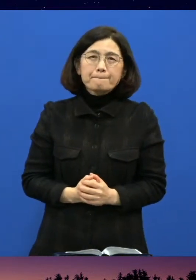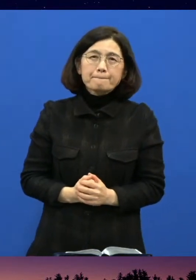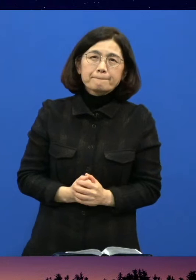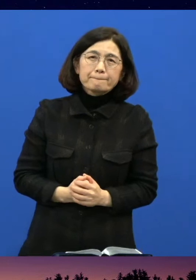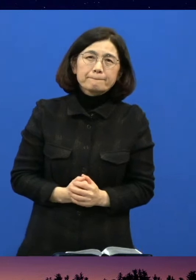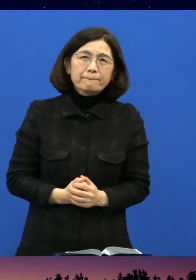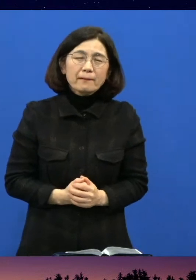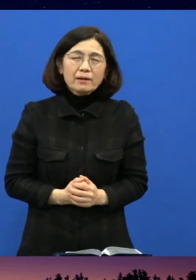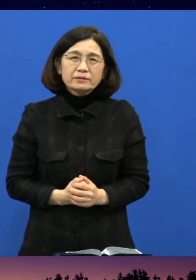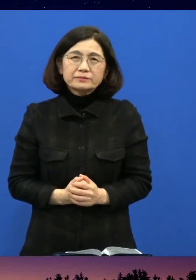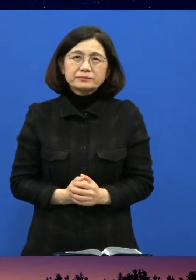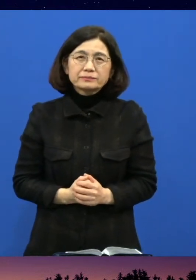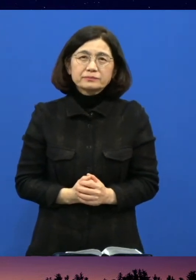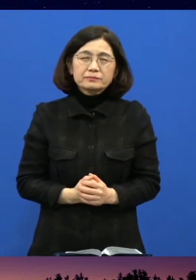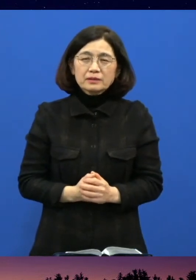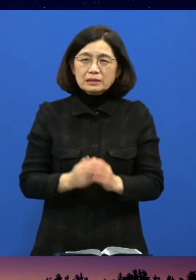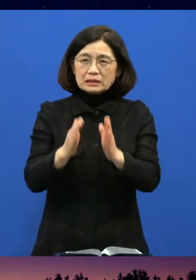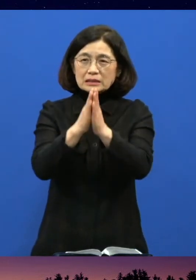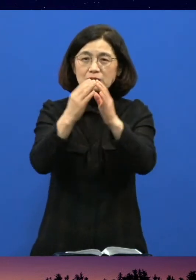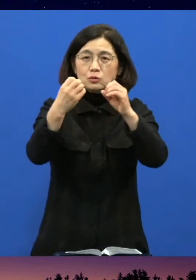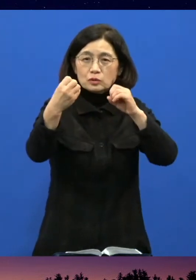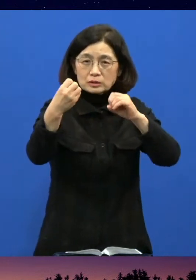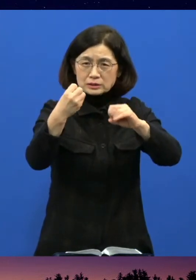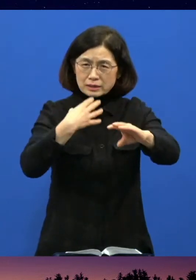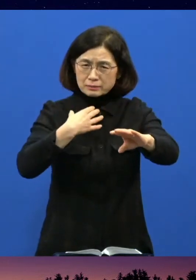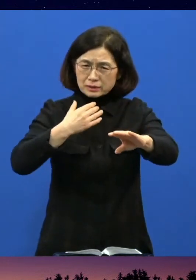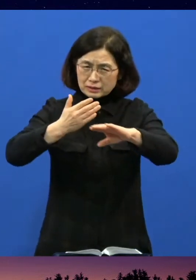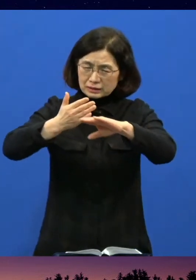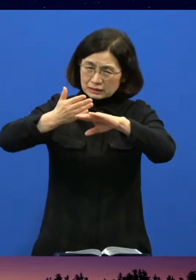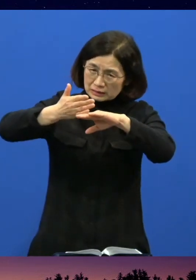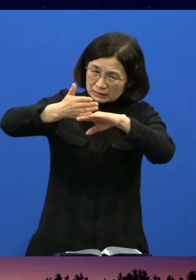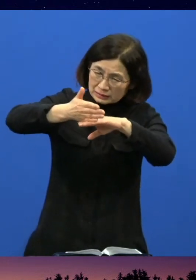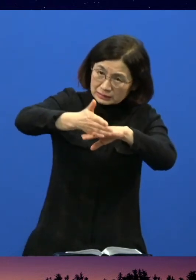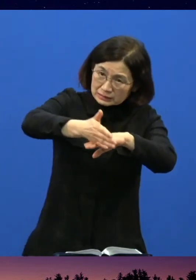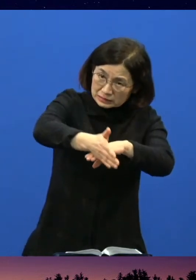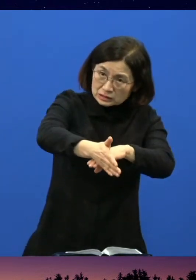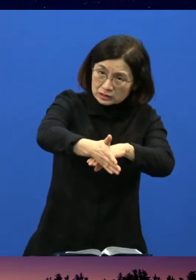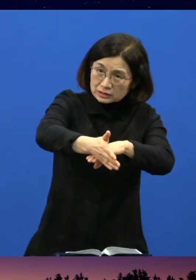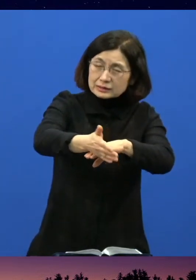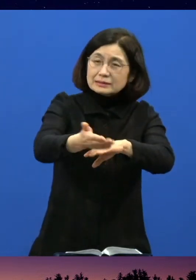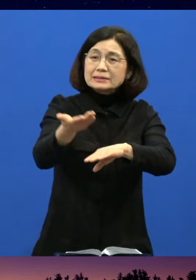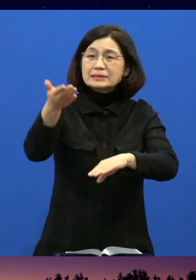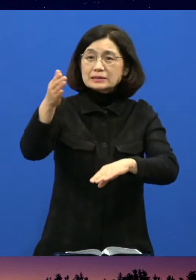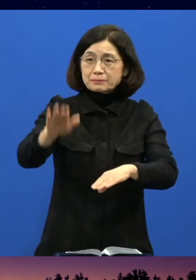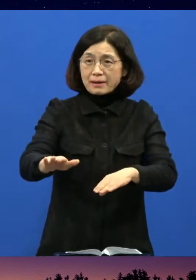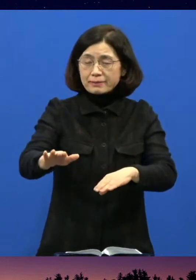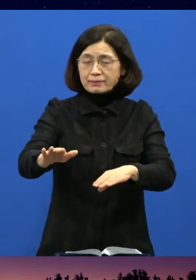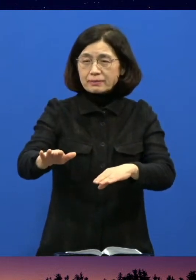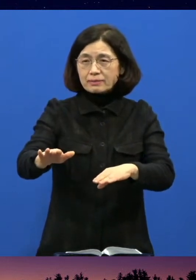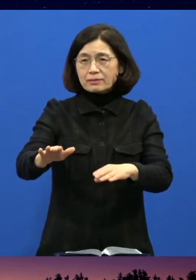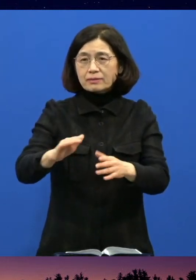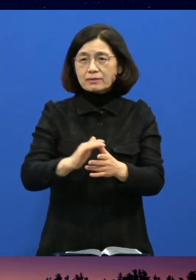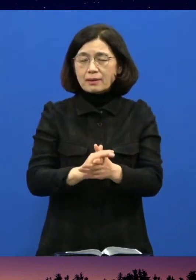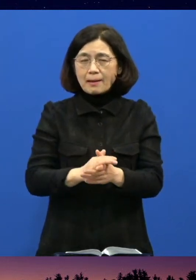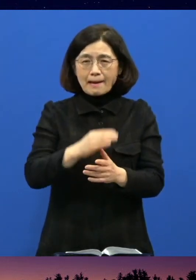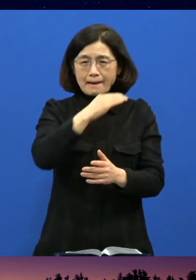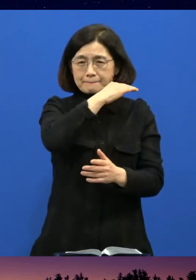그래서 여러분, 기도 응답의 시간은 늦어졌는데 그 기도가 마침내 바른 기도를 드리게 되므로